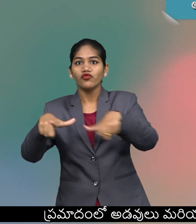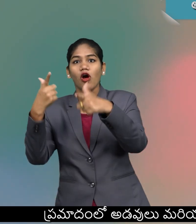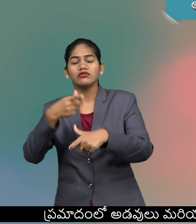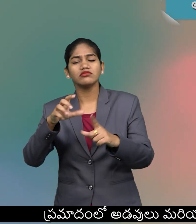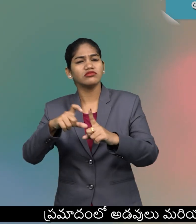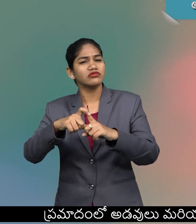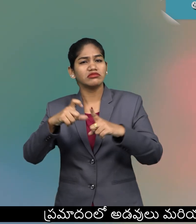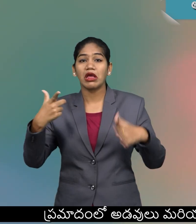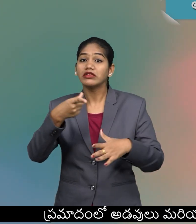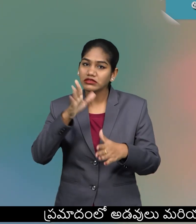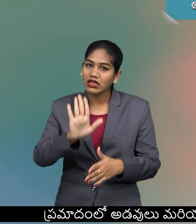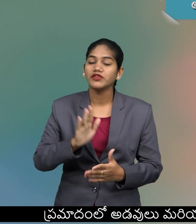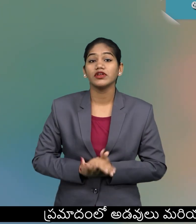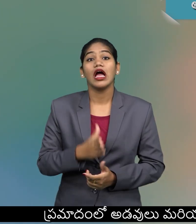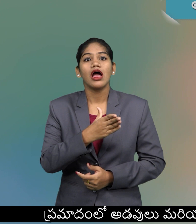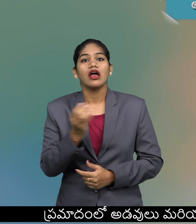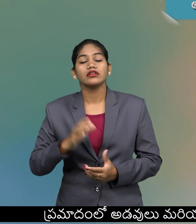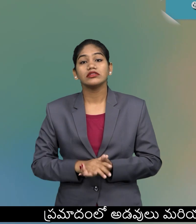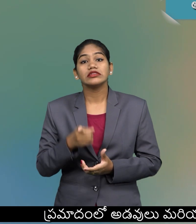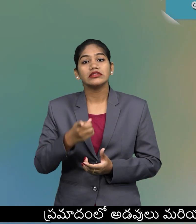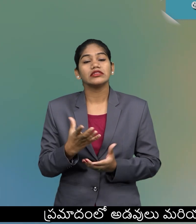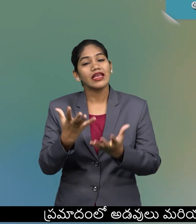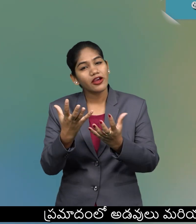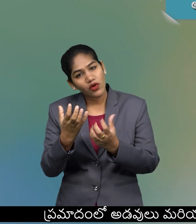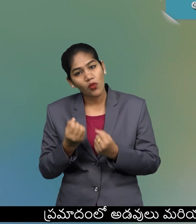ప్రమాదంలో అడవులు మరియు కొత్త చెట్లను నాటవలసిన అవసరం.